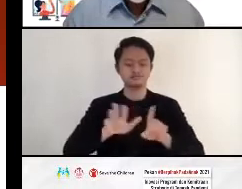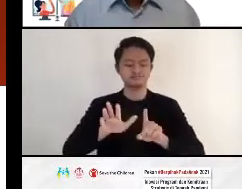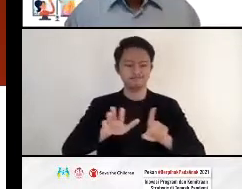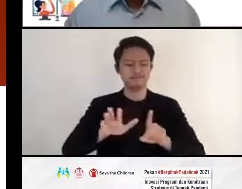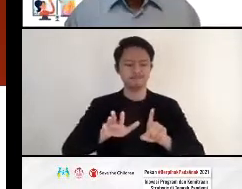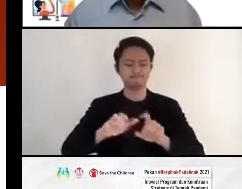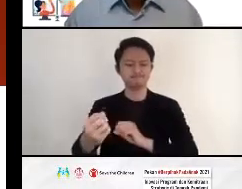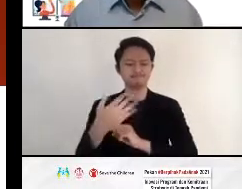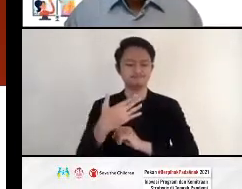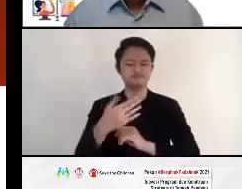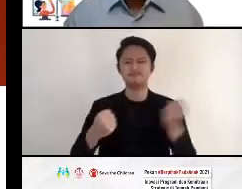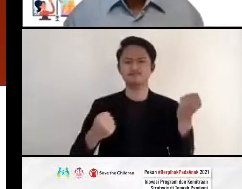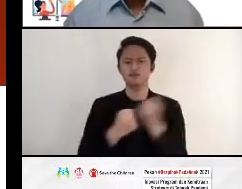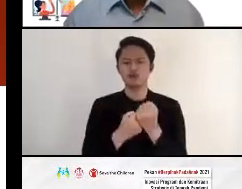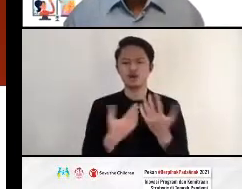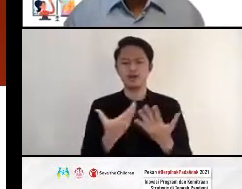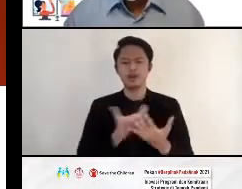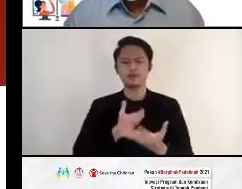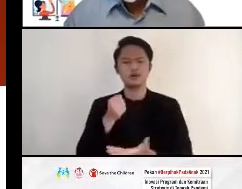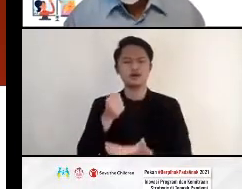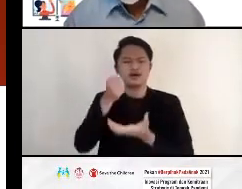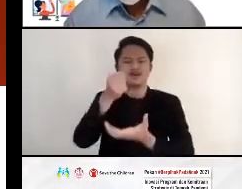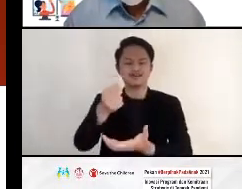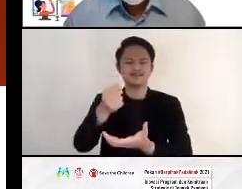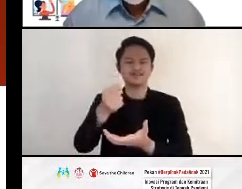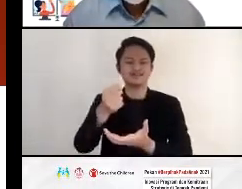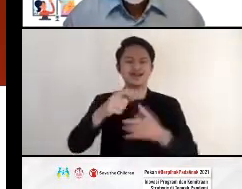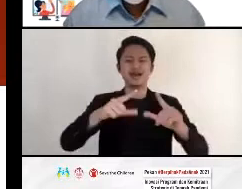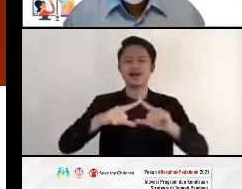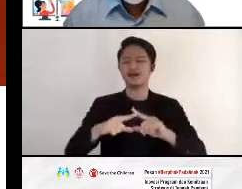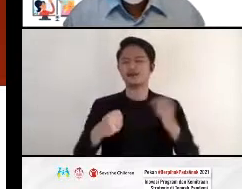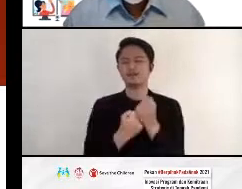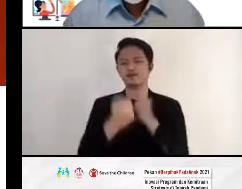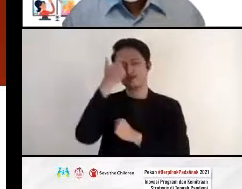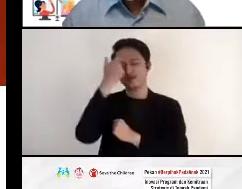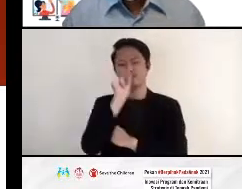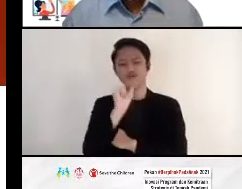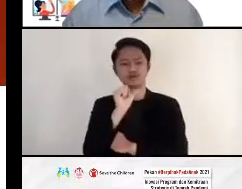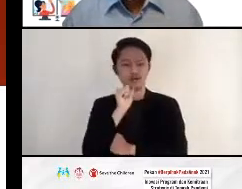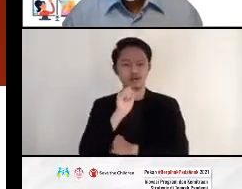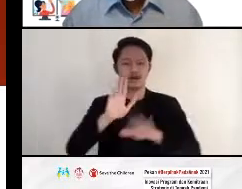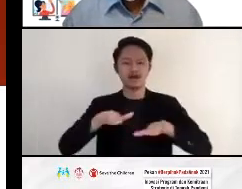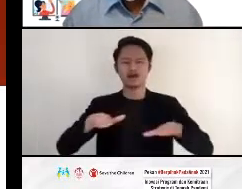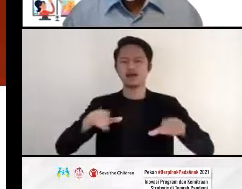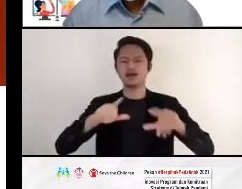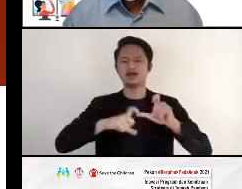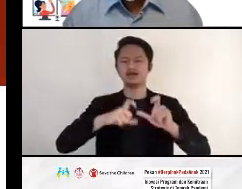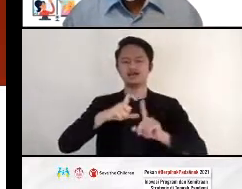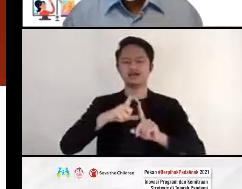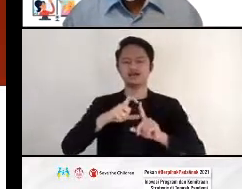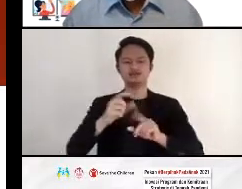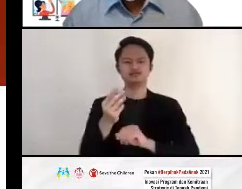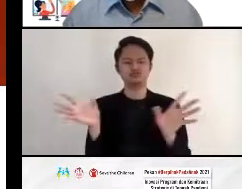Response dan Sponsorship, juga ingin menyerahkan secara simbolis bahan dan alat pendukung belajar untuk anak-anak sekolah dasar dengan total